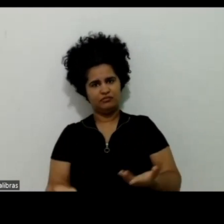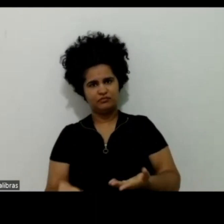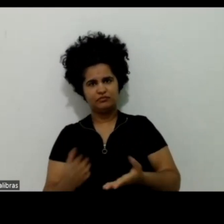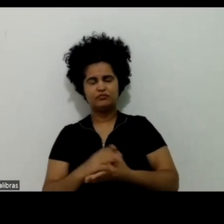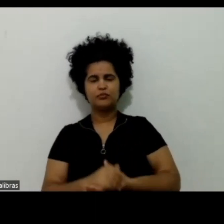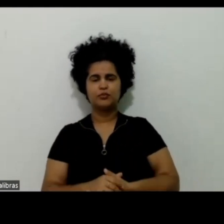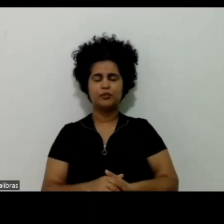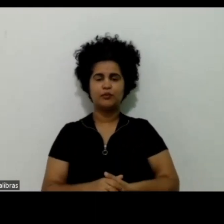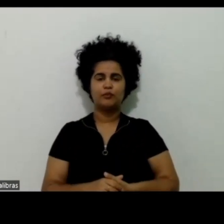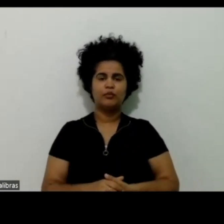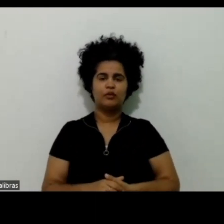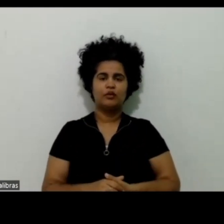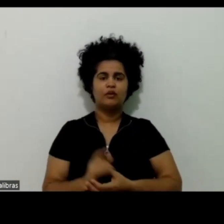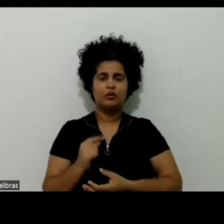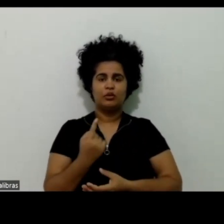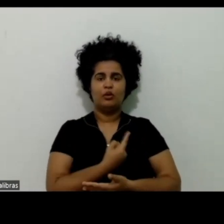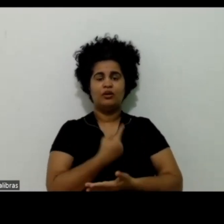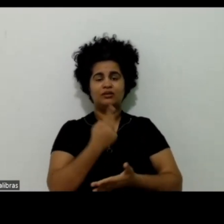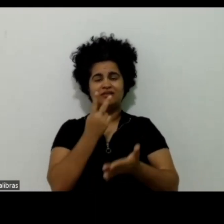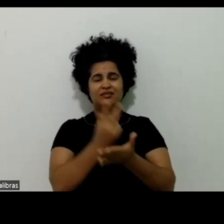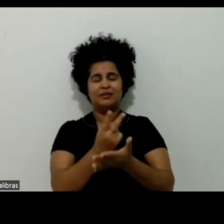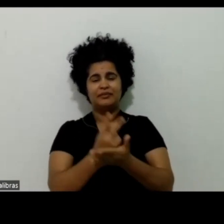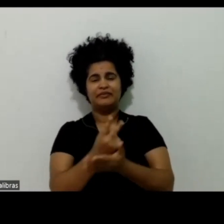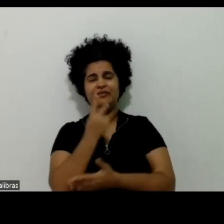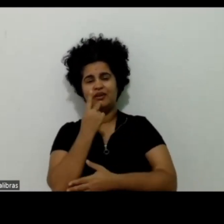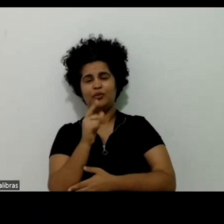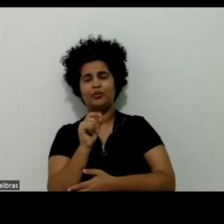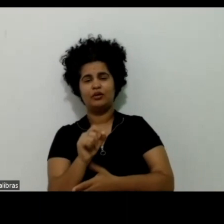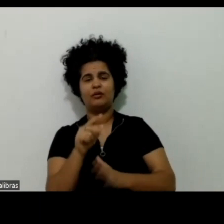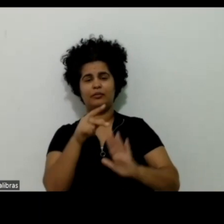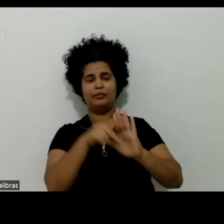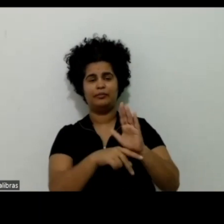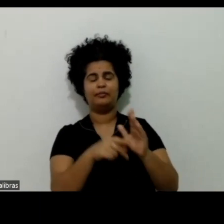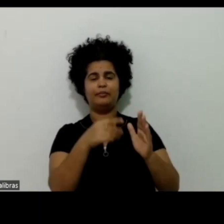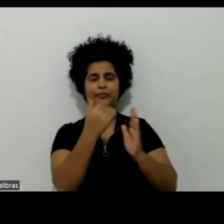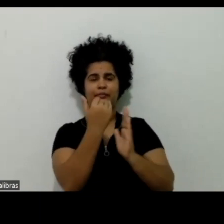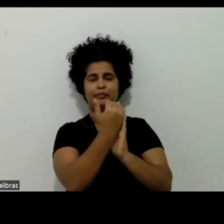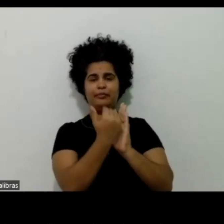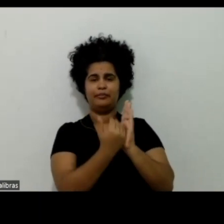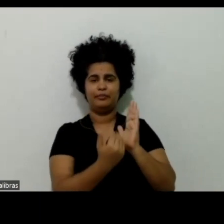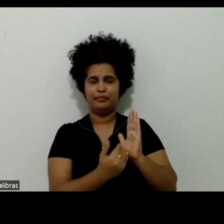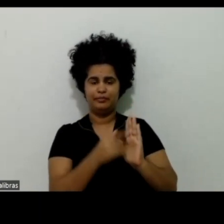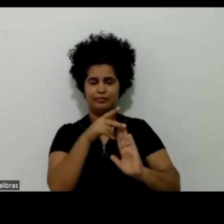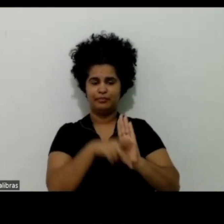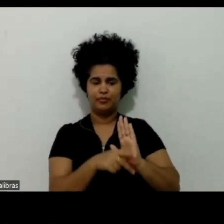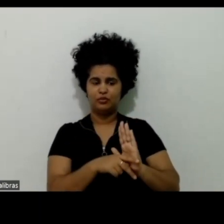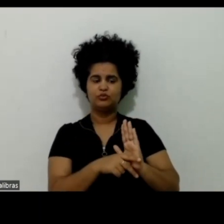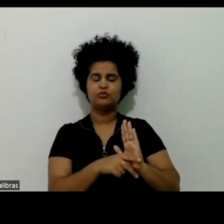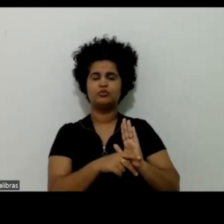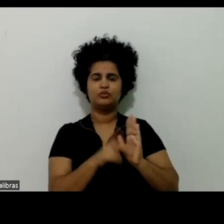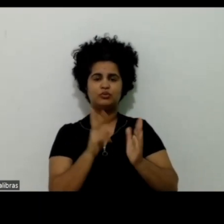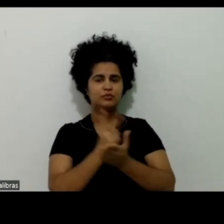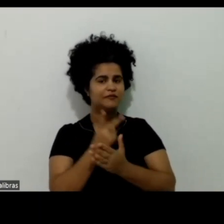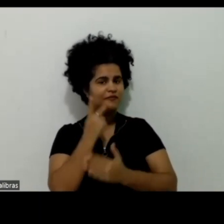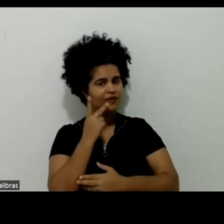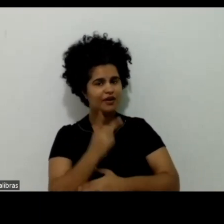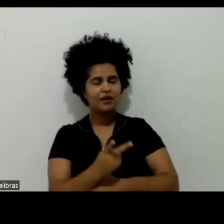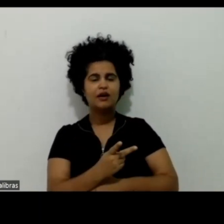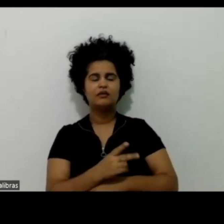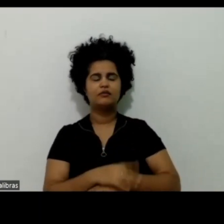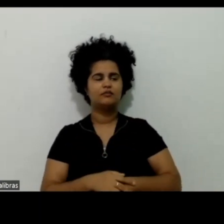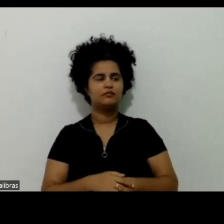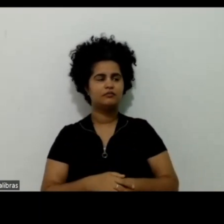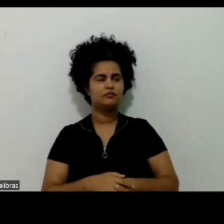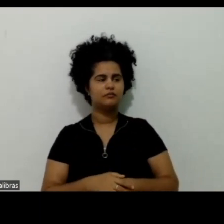social brasileiro, né? A gente sempre fala que o projeto, né, que a gente sabe que esse projeto profissional,